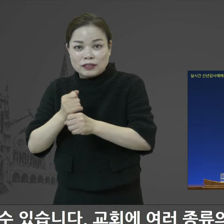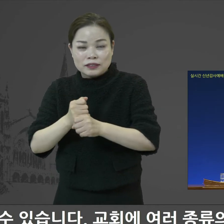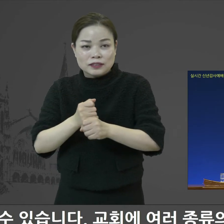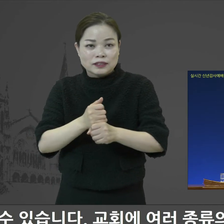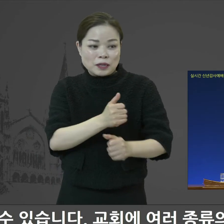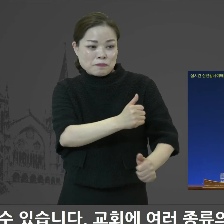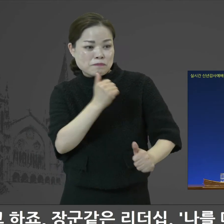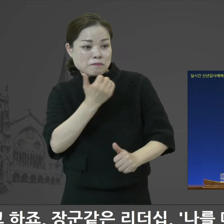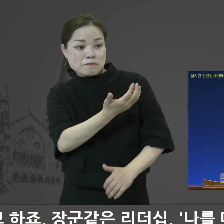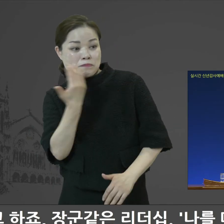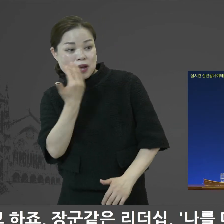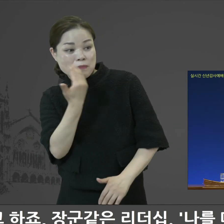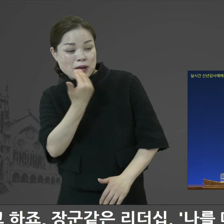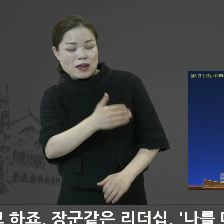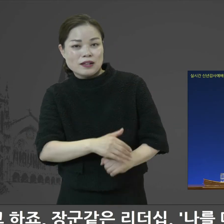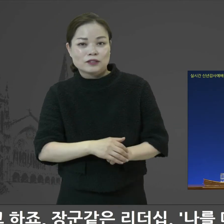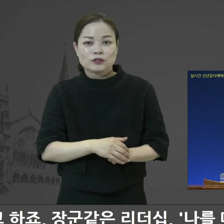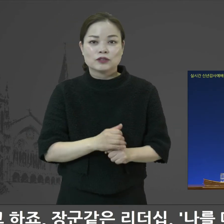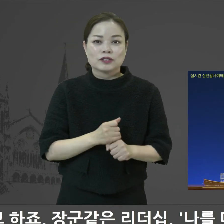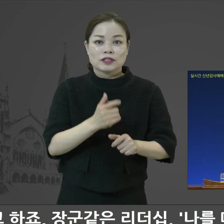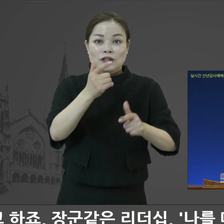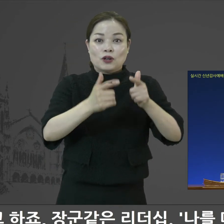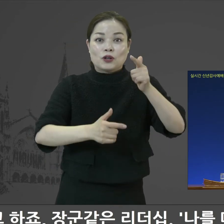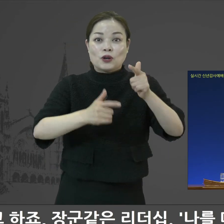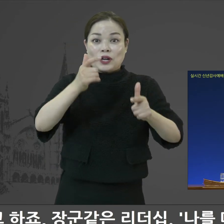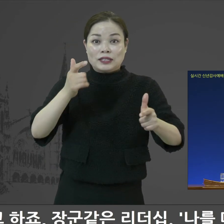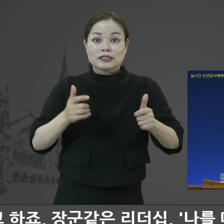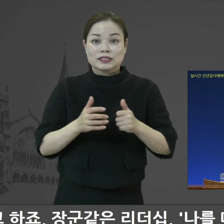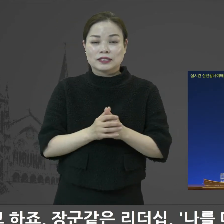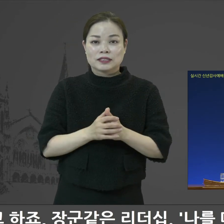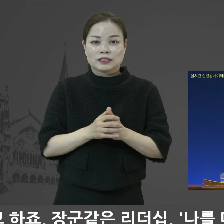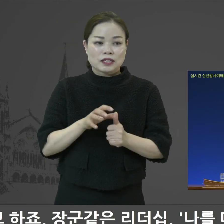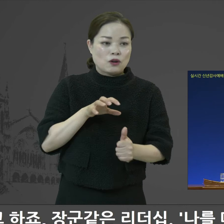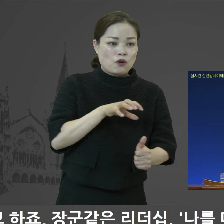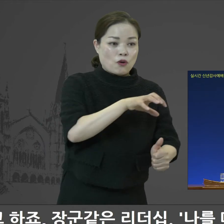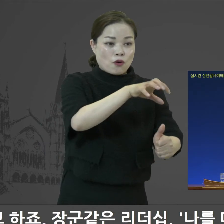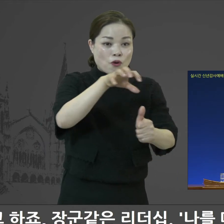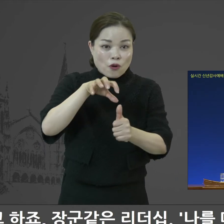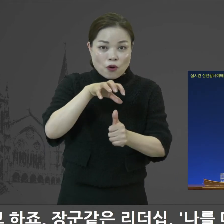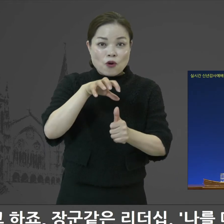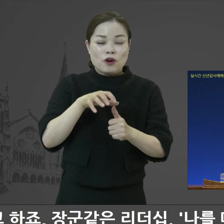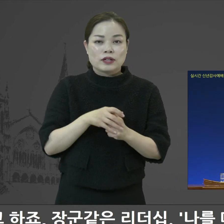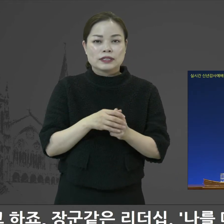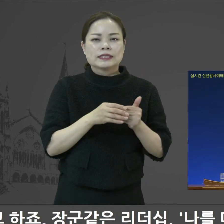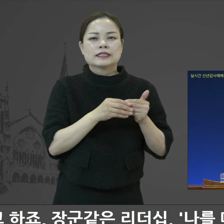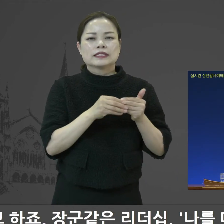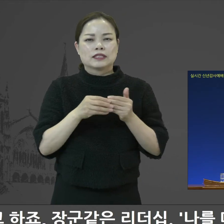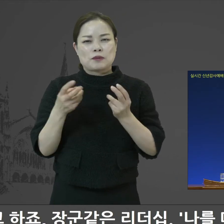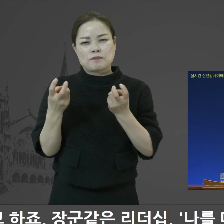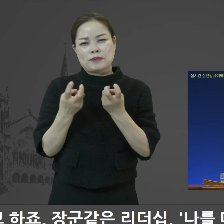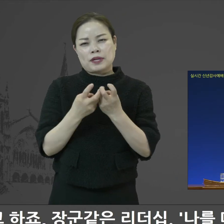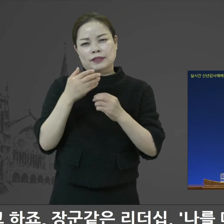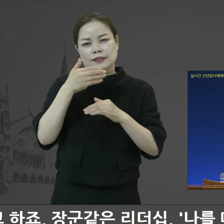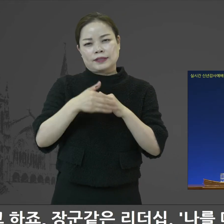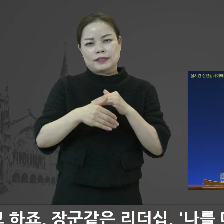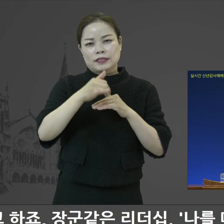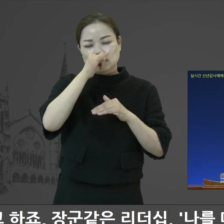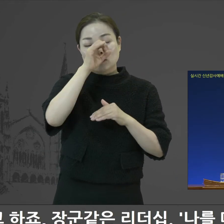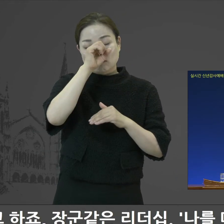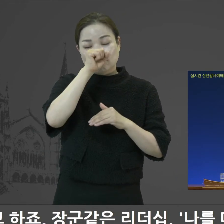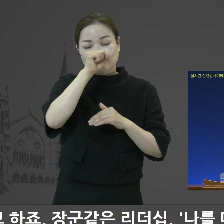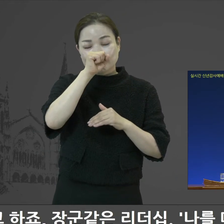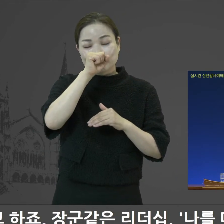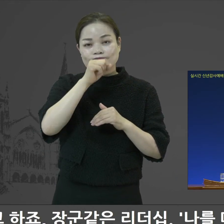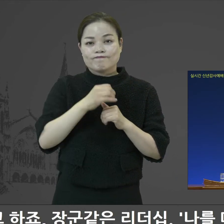따를 수 있도록 이 여러 가지 통제를 하면서 이렇게 이끌어가는 방법이 있습니다. 좋은 리더십